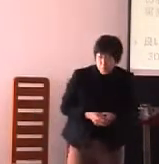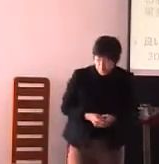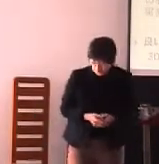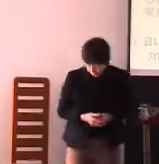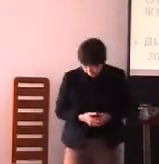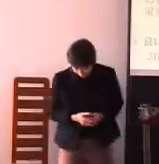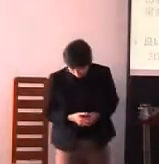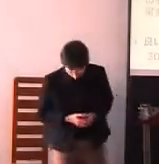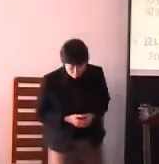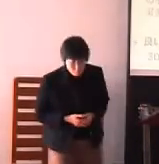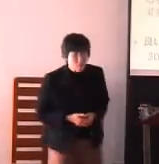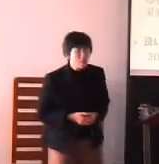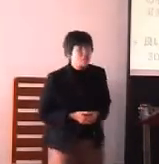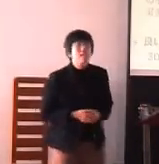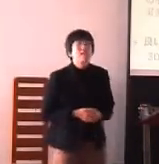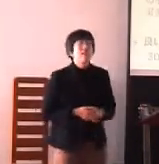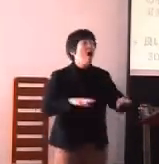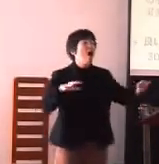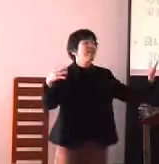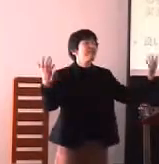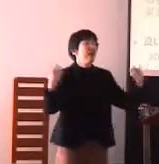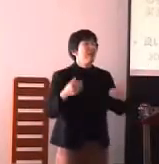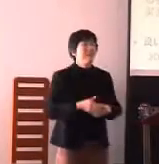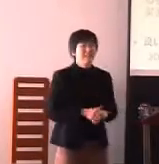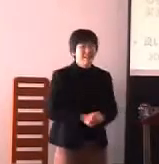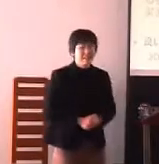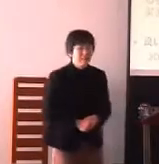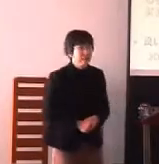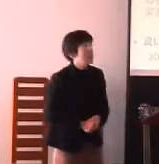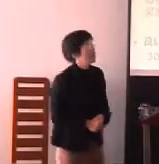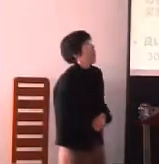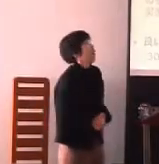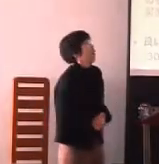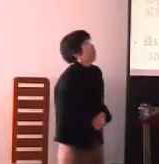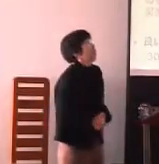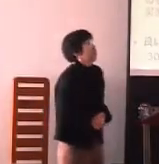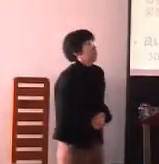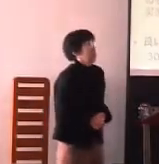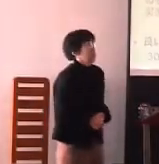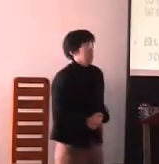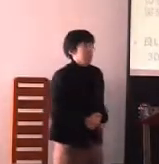神様の命ですから